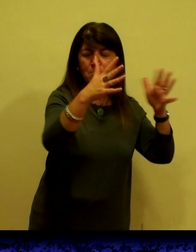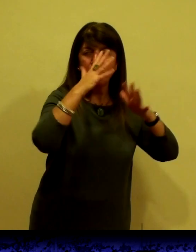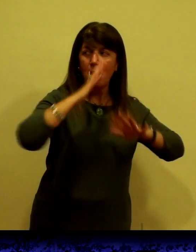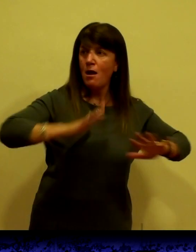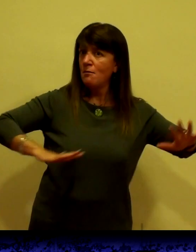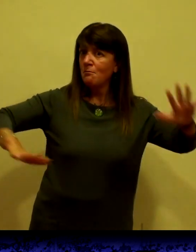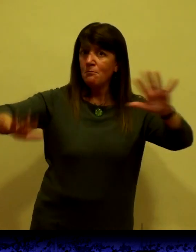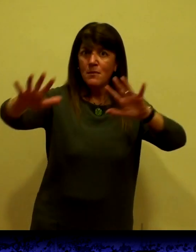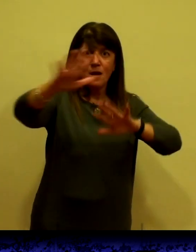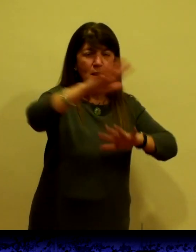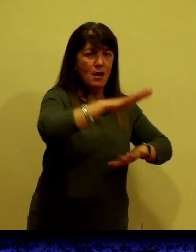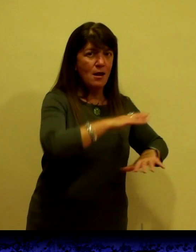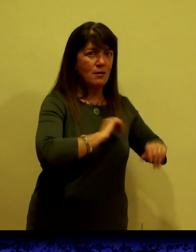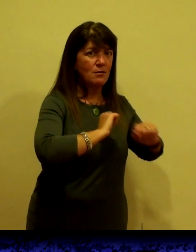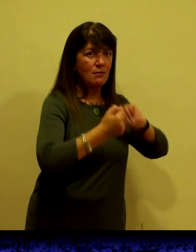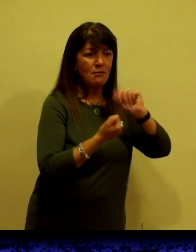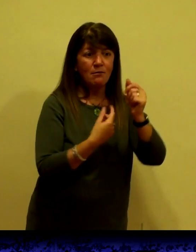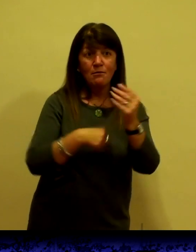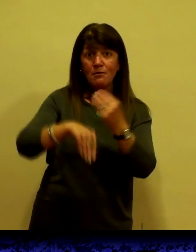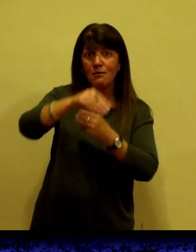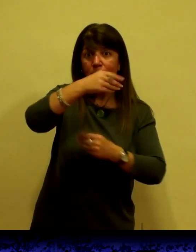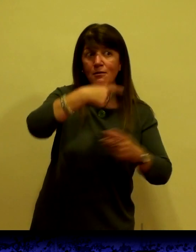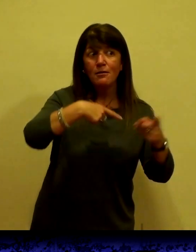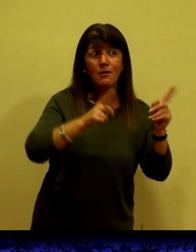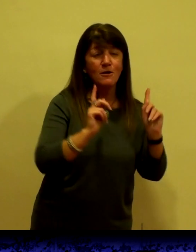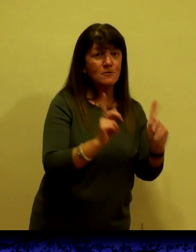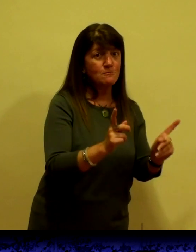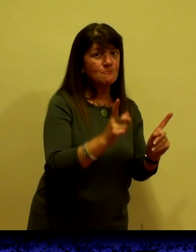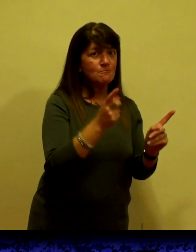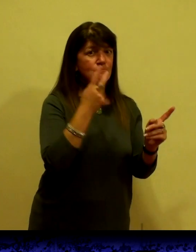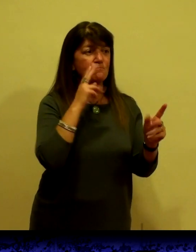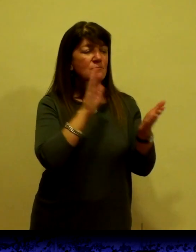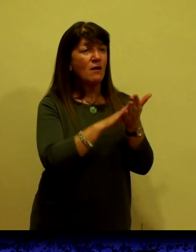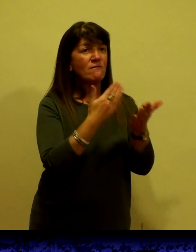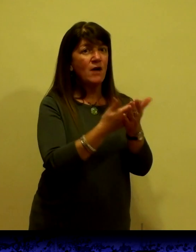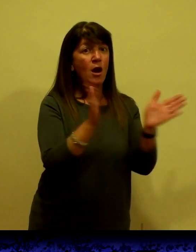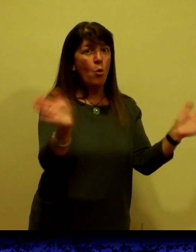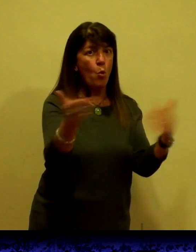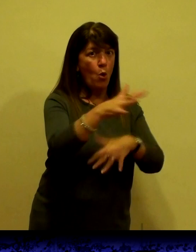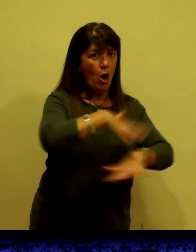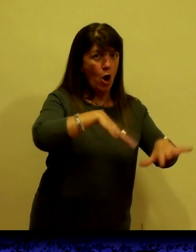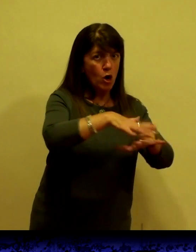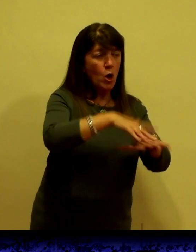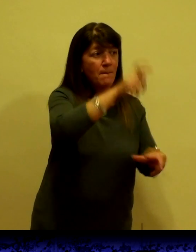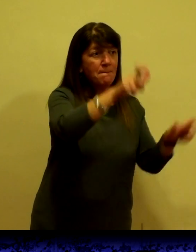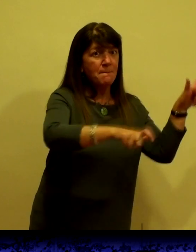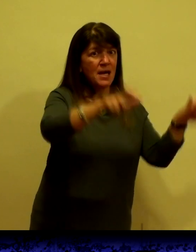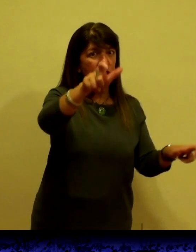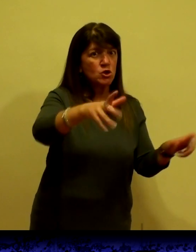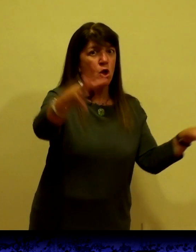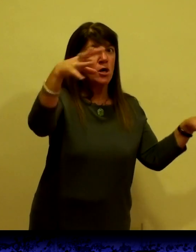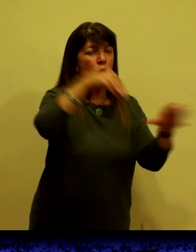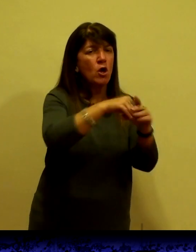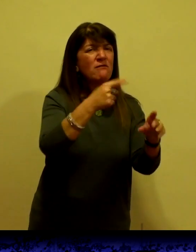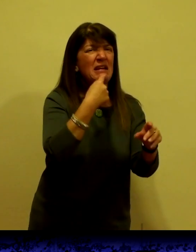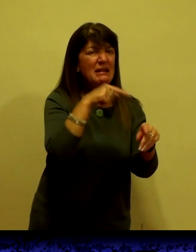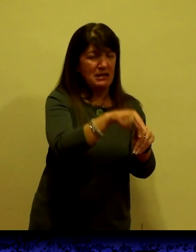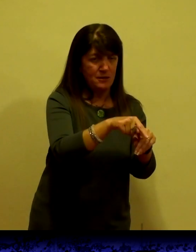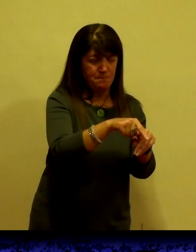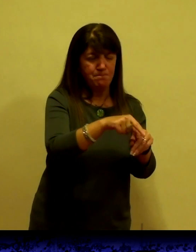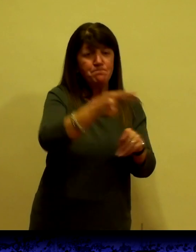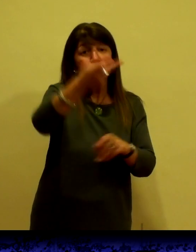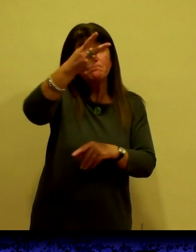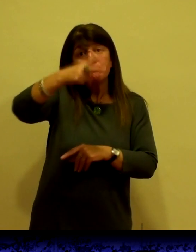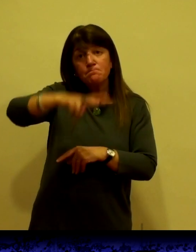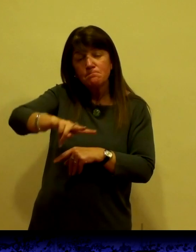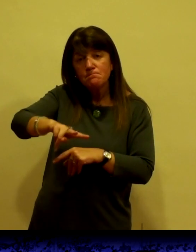muove, quindi tiene conto di luoghi, persone coinvolte, per farla proprio così semplice. L'art